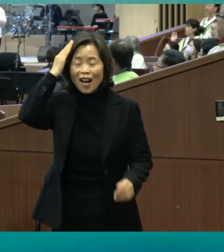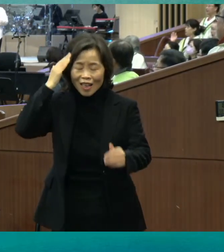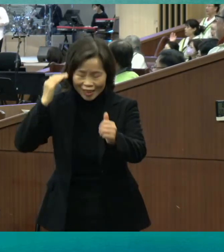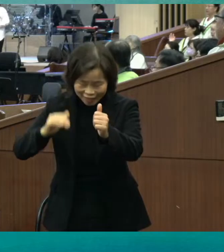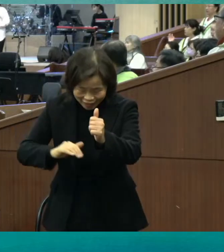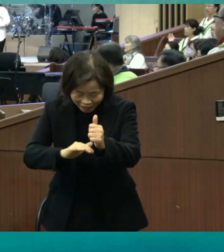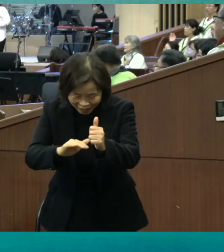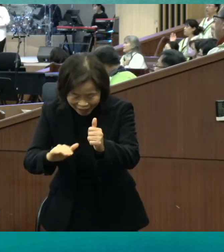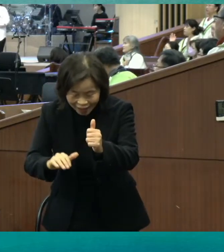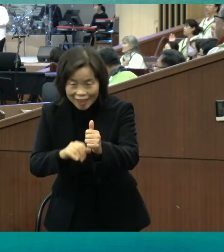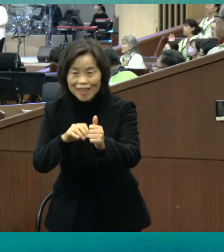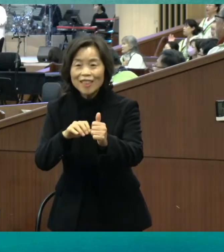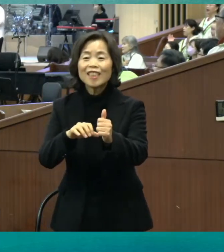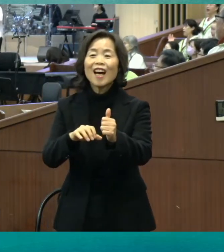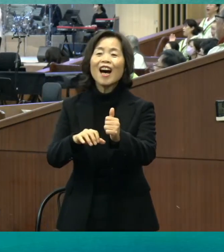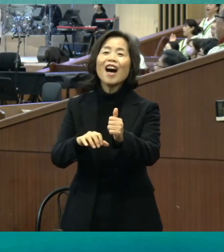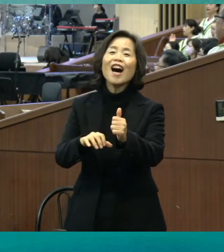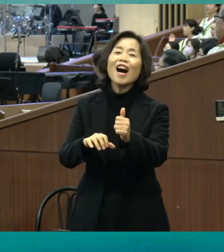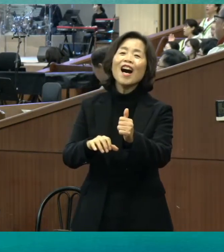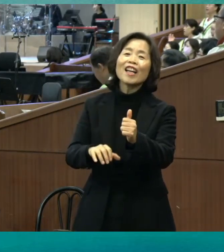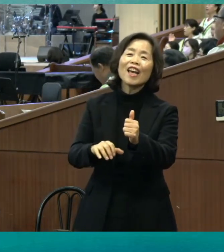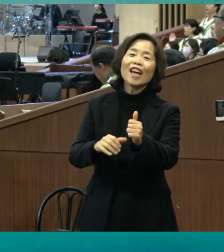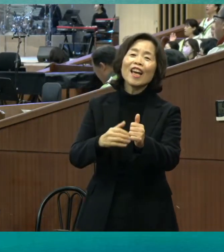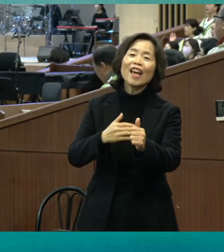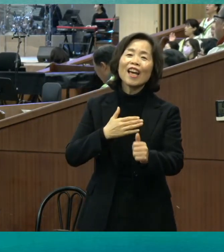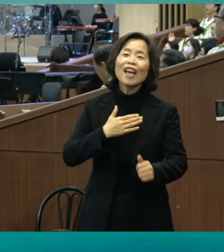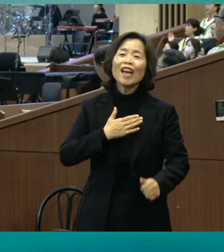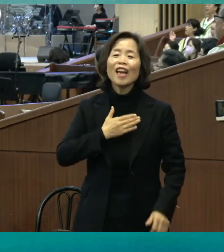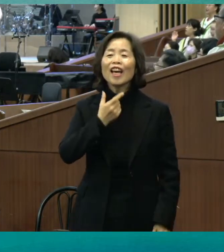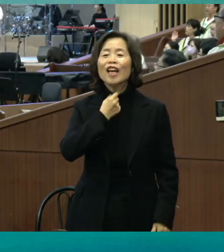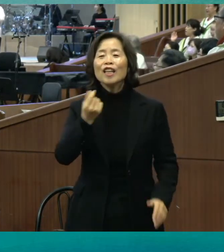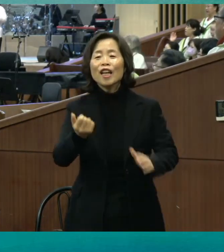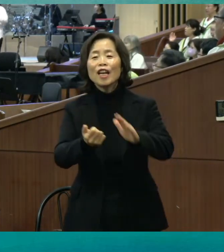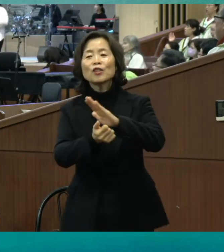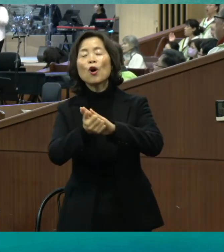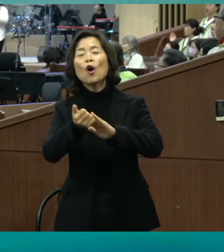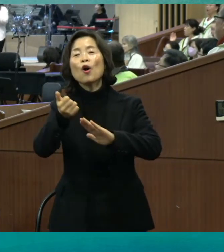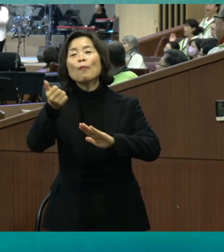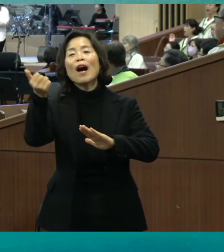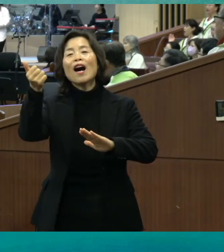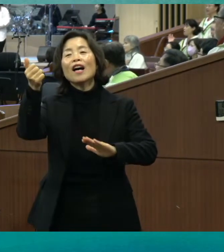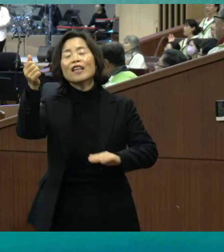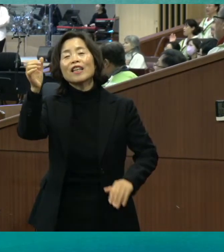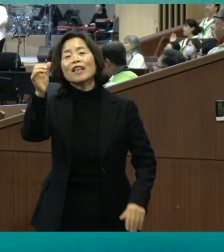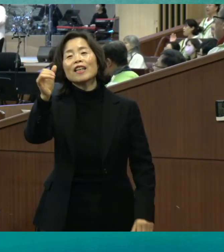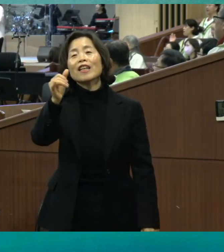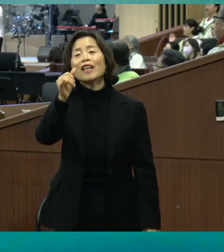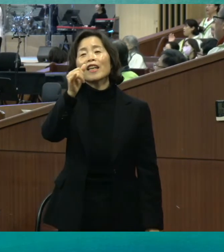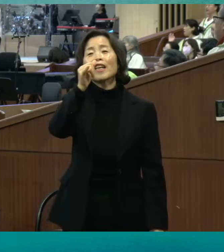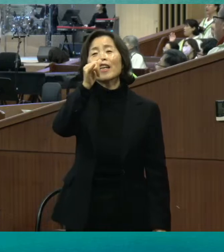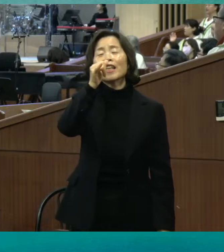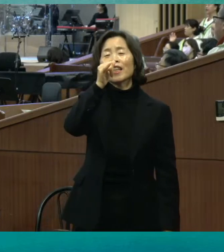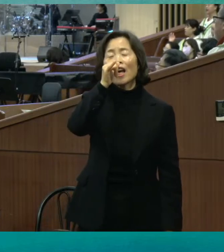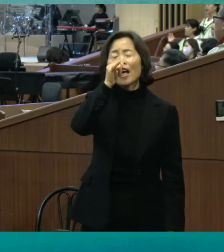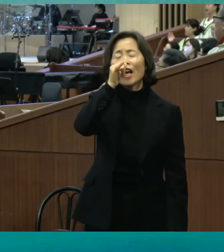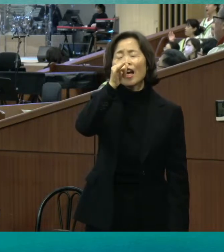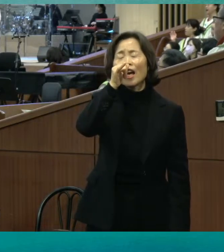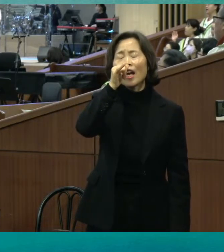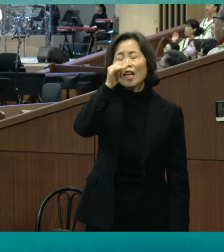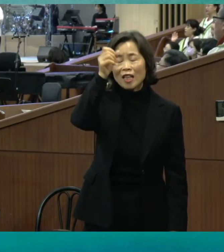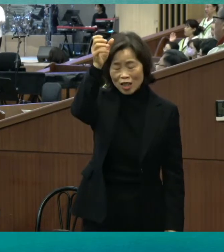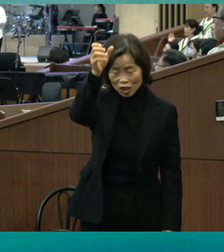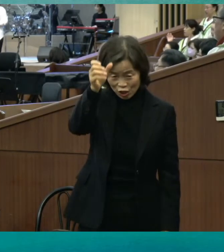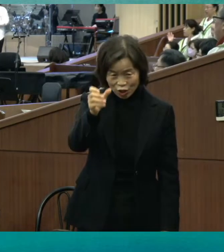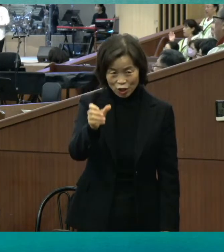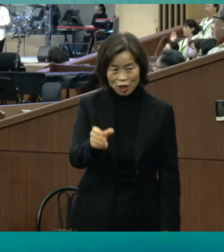그 그늘 아래 내 소망이 있네